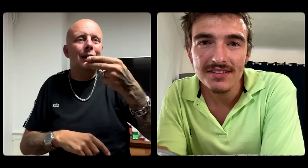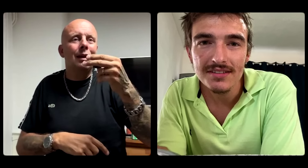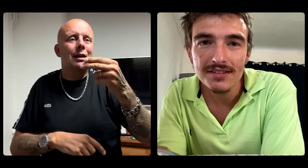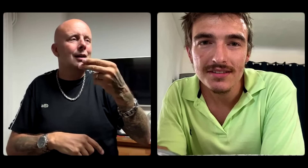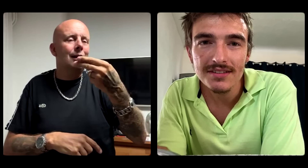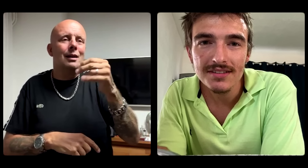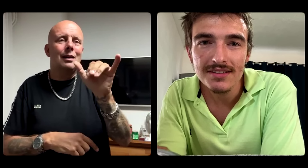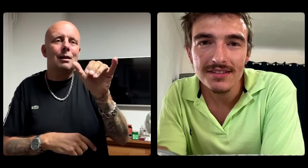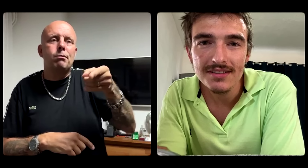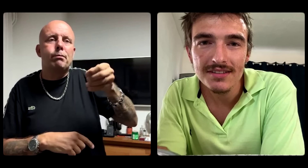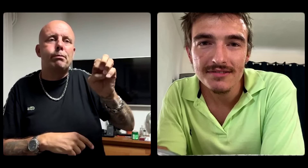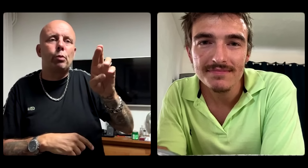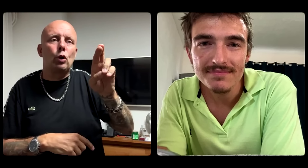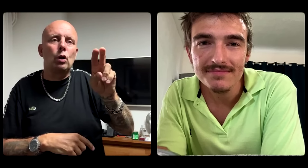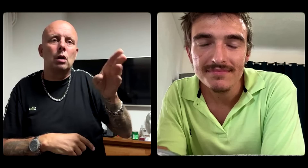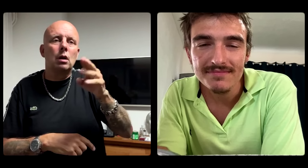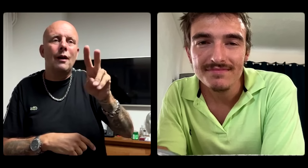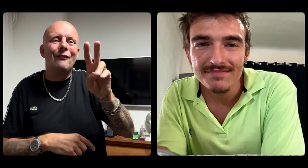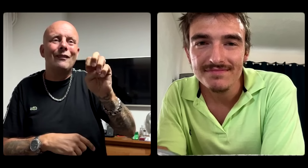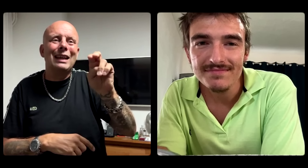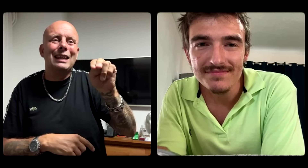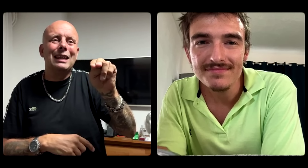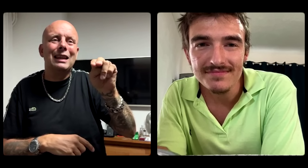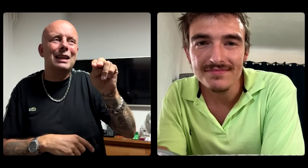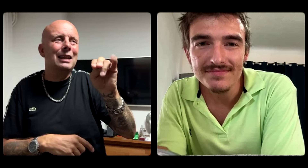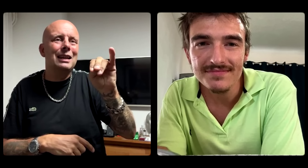We doen het niet mee, we doen het niet mee.